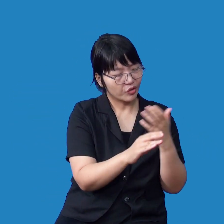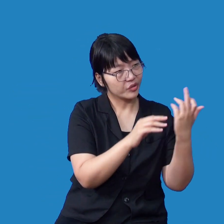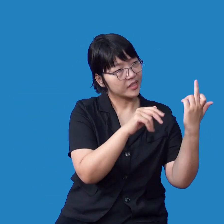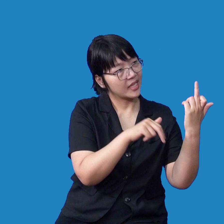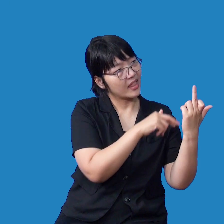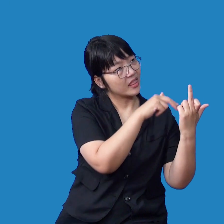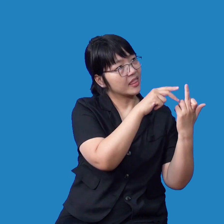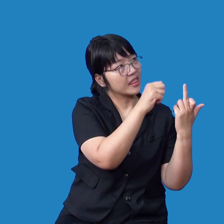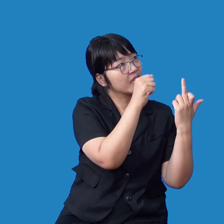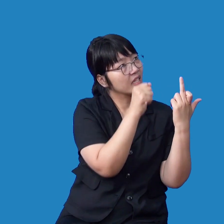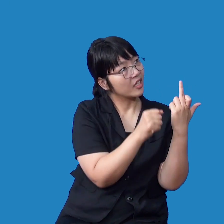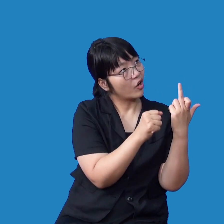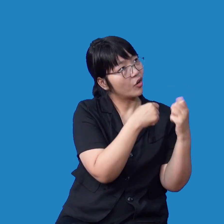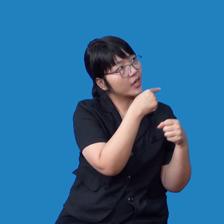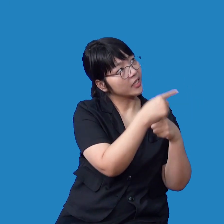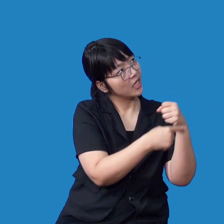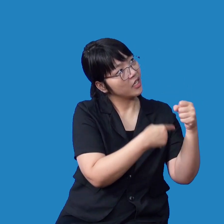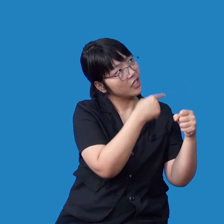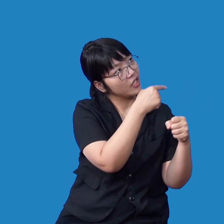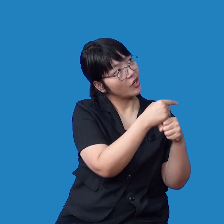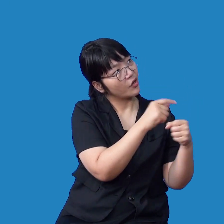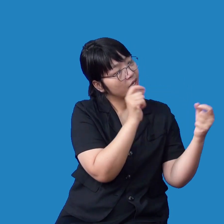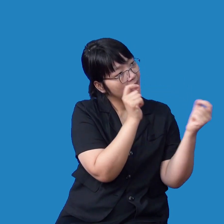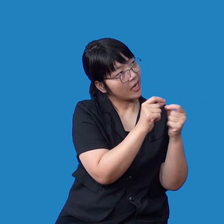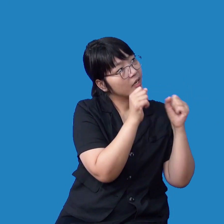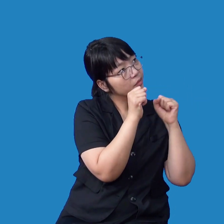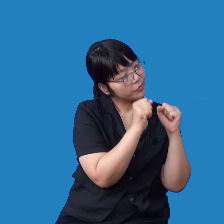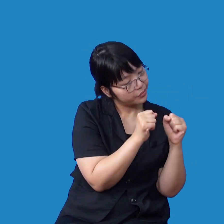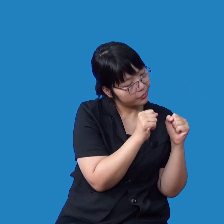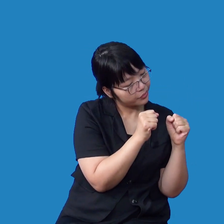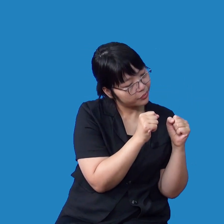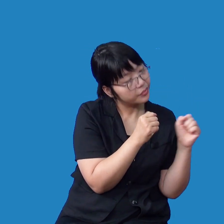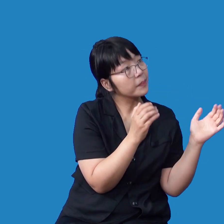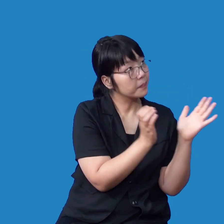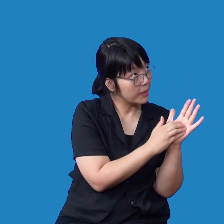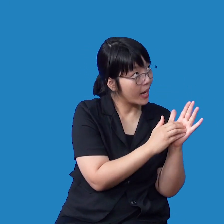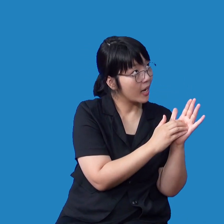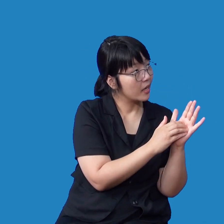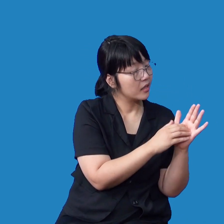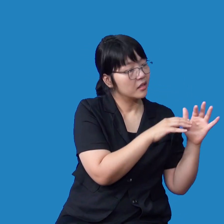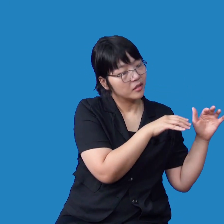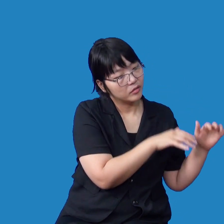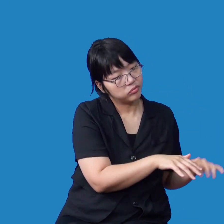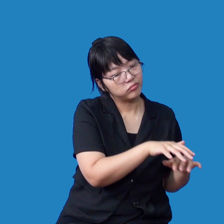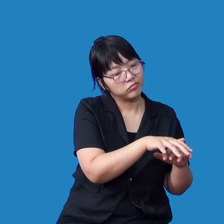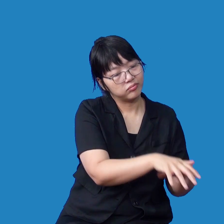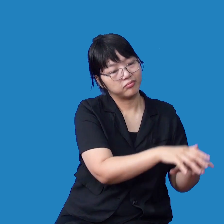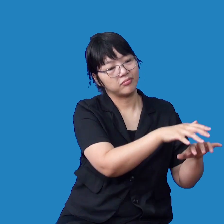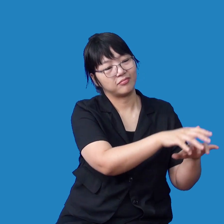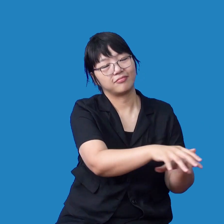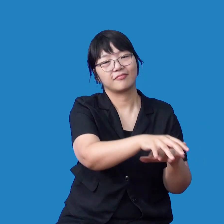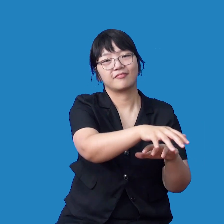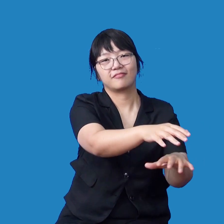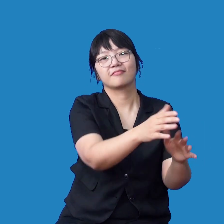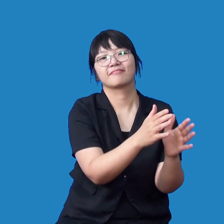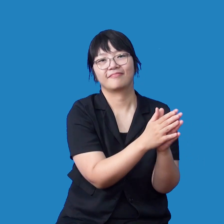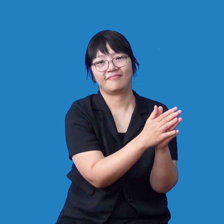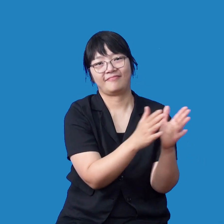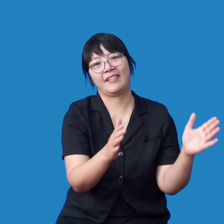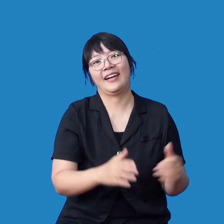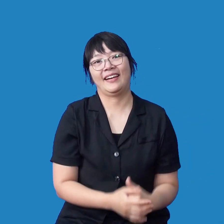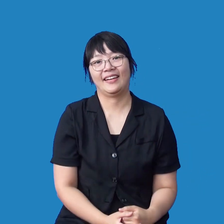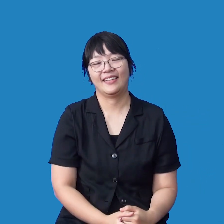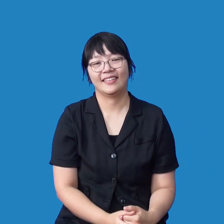시내산 부근에서 1년 가까이 머물렀던 것입니다. 그러니까 계속 머물러 있을 수 없잖아요.